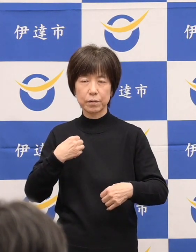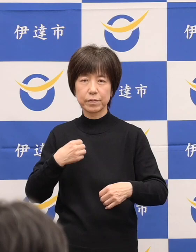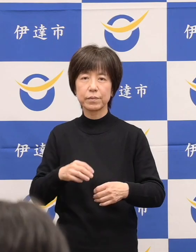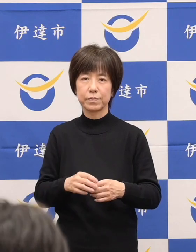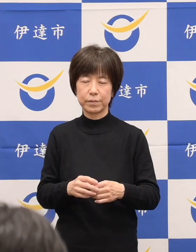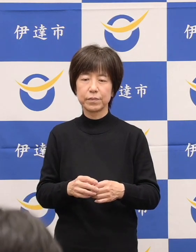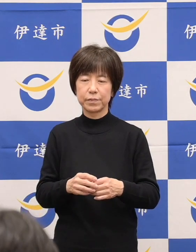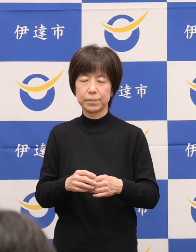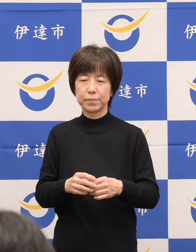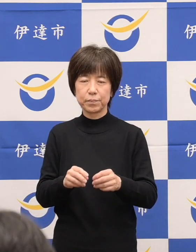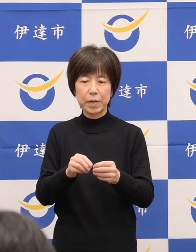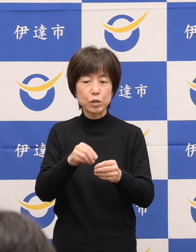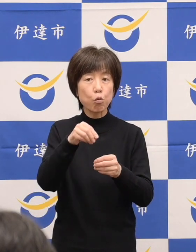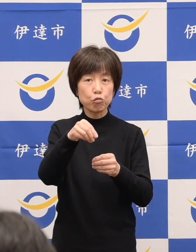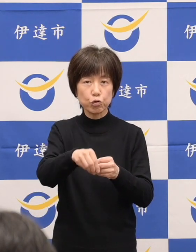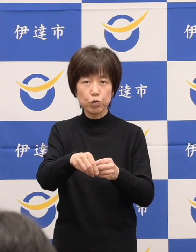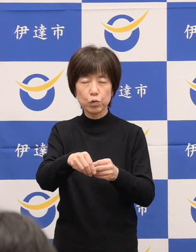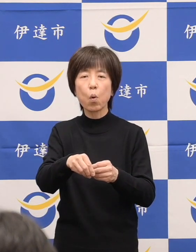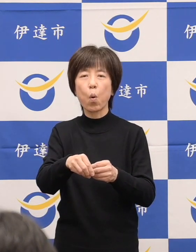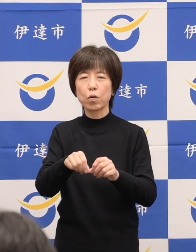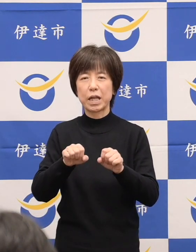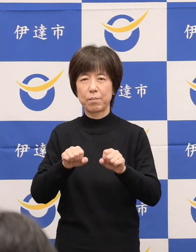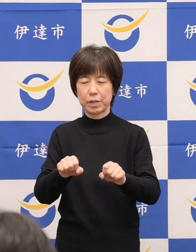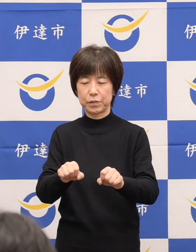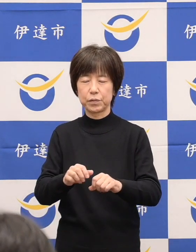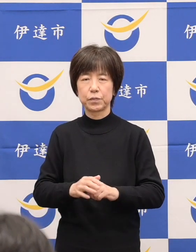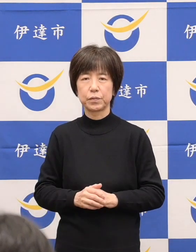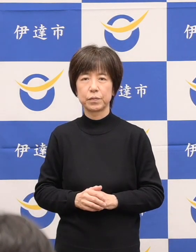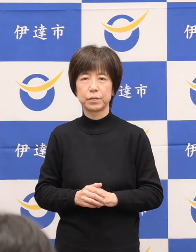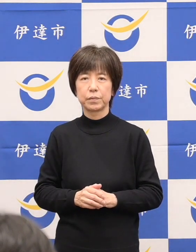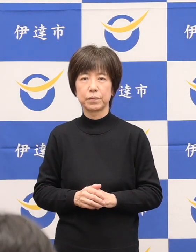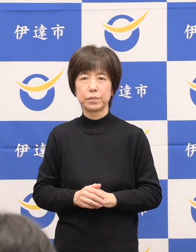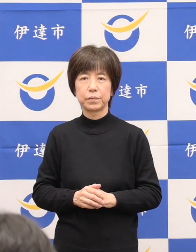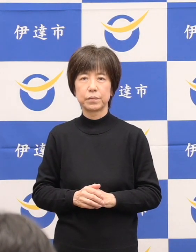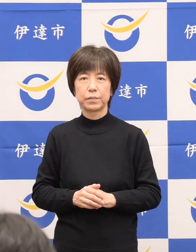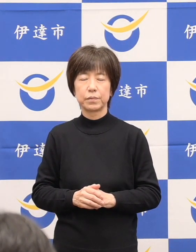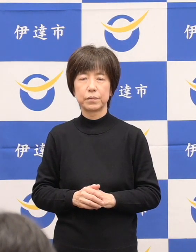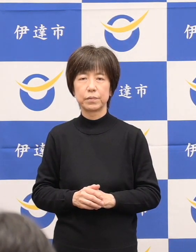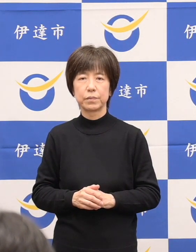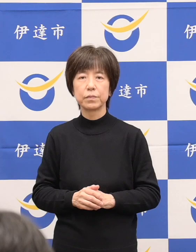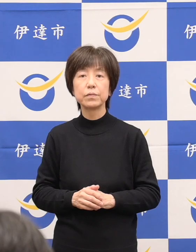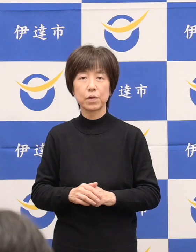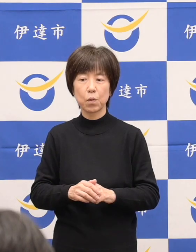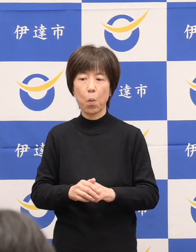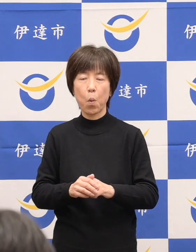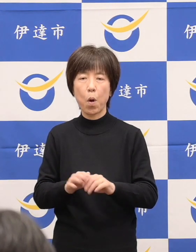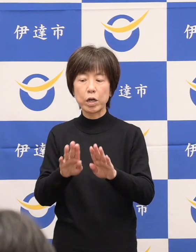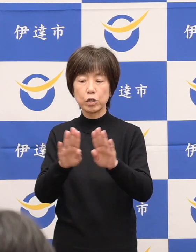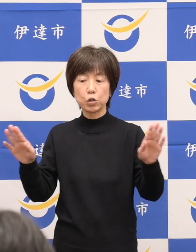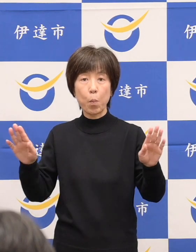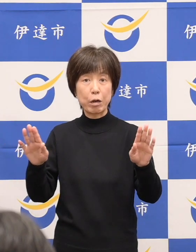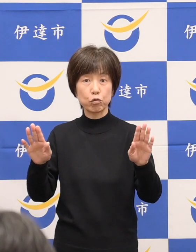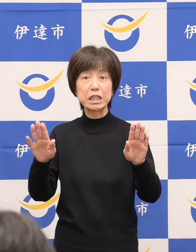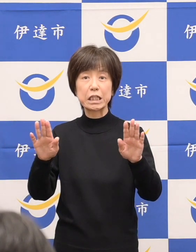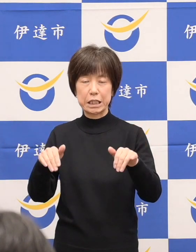樹をまず行いまして、それからその除幕式そして通り染